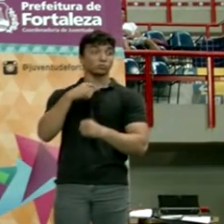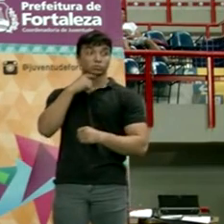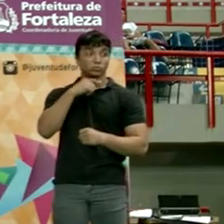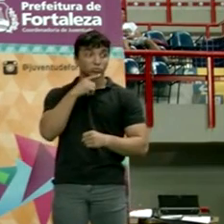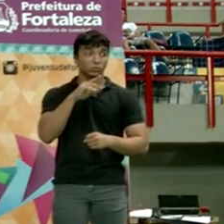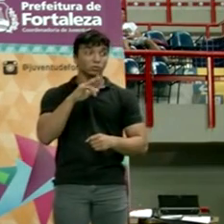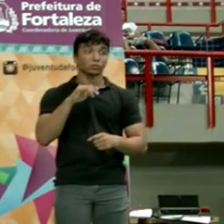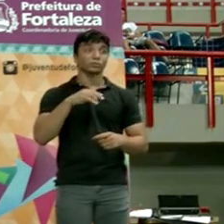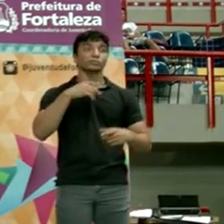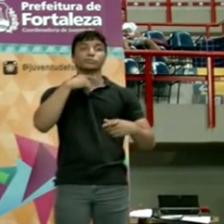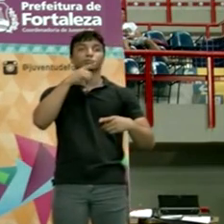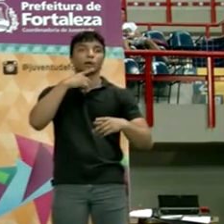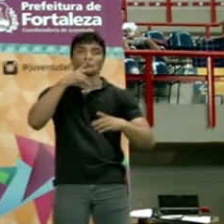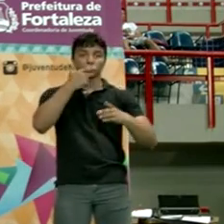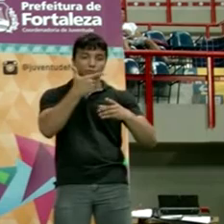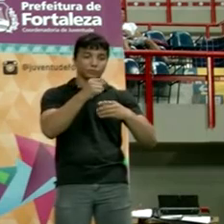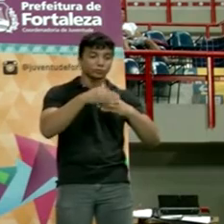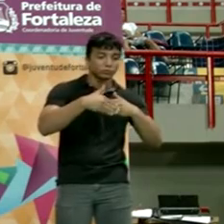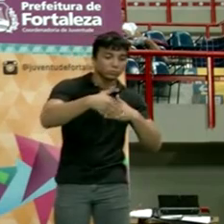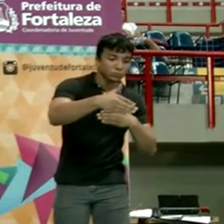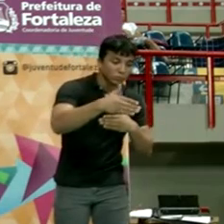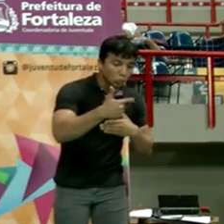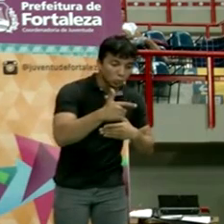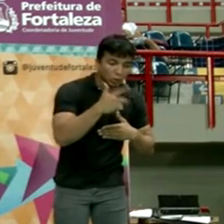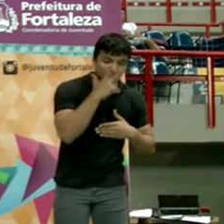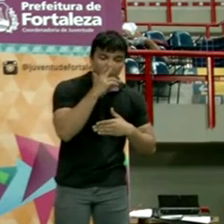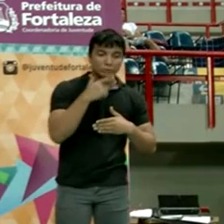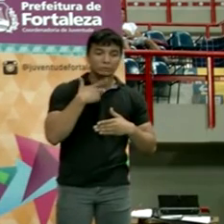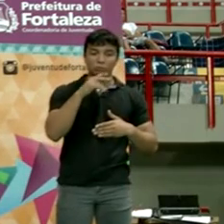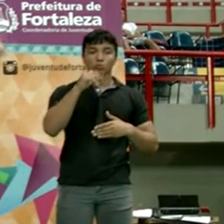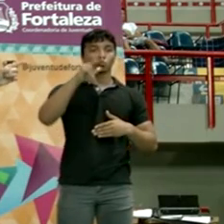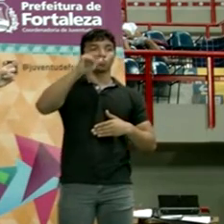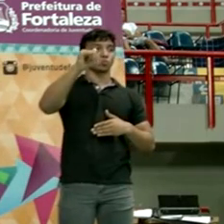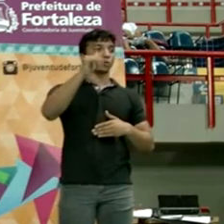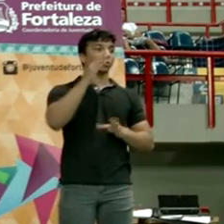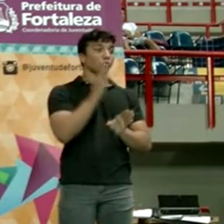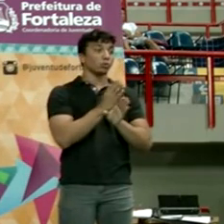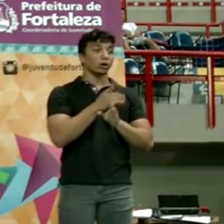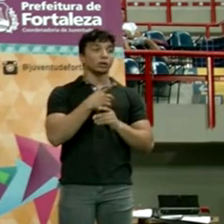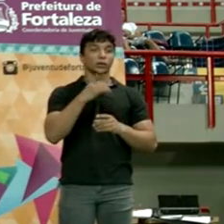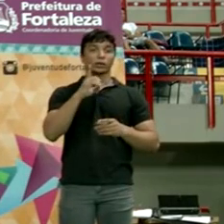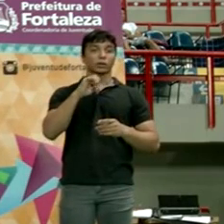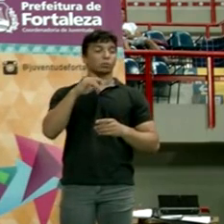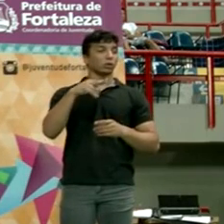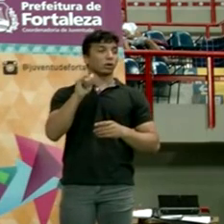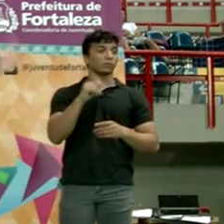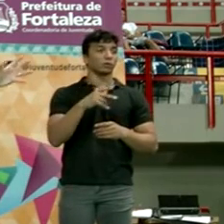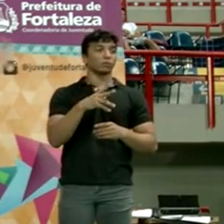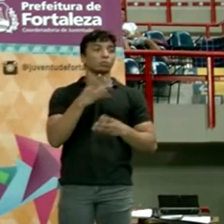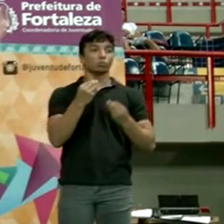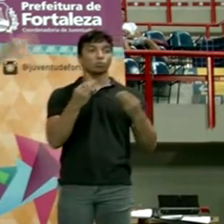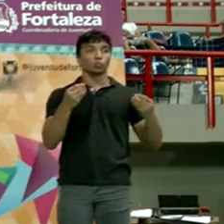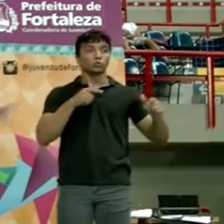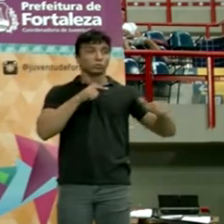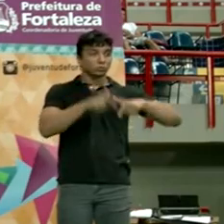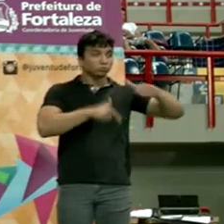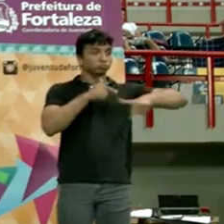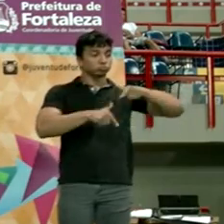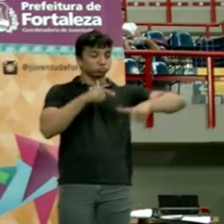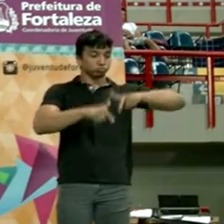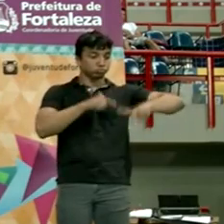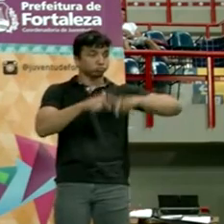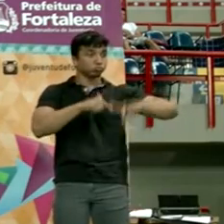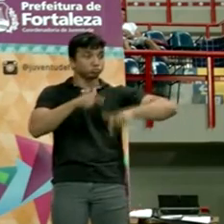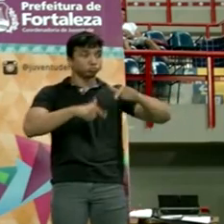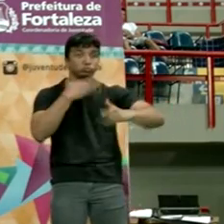20 anos, não vai conseguir mais. Porque é quando você tem a transição demográfica. Muita gente trabalhando,